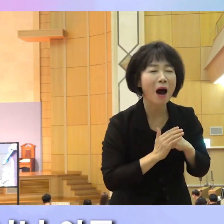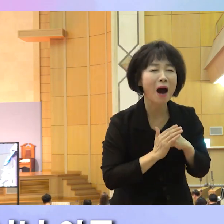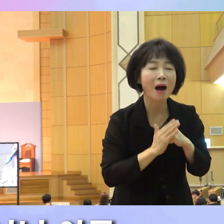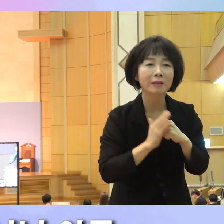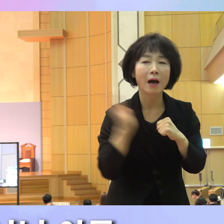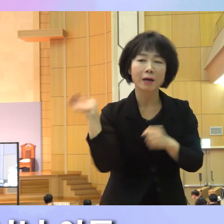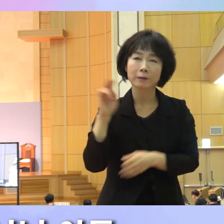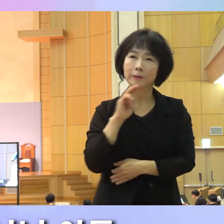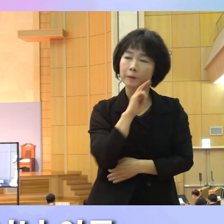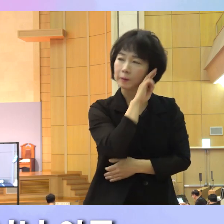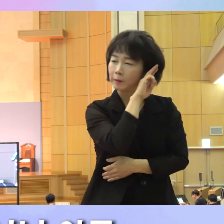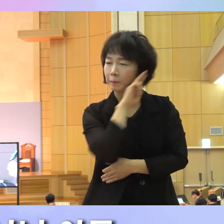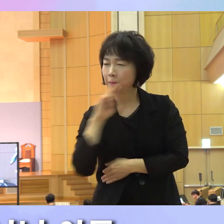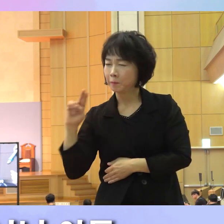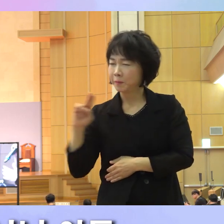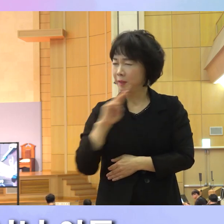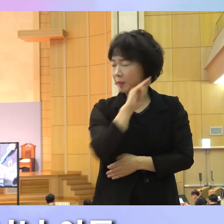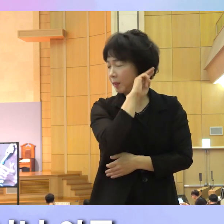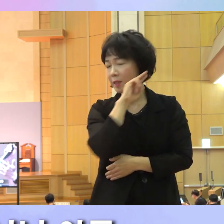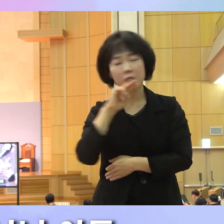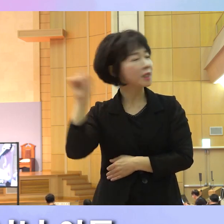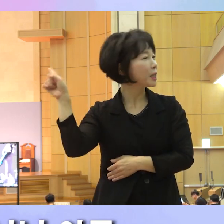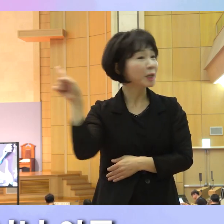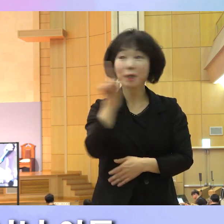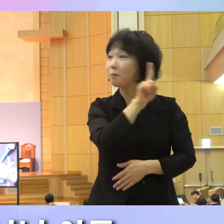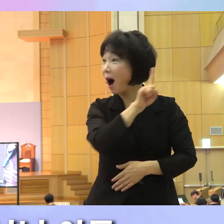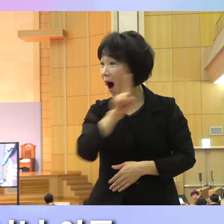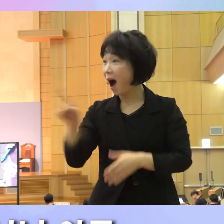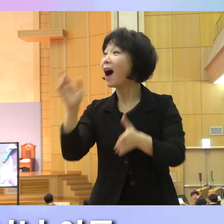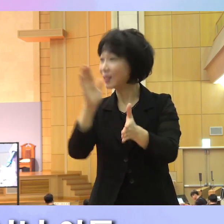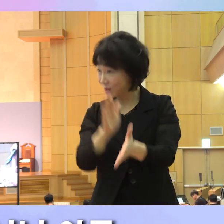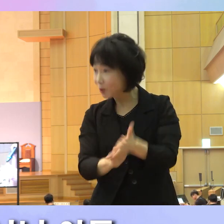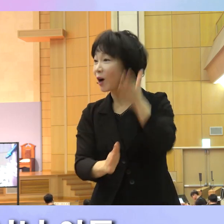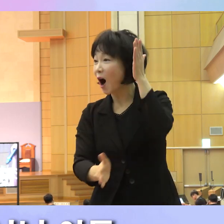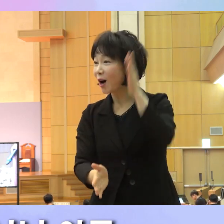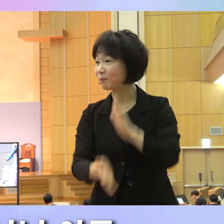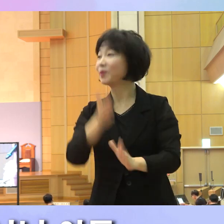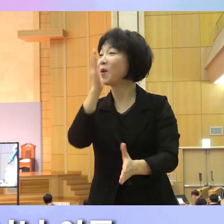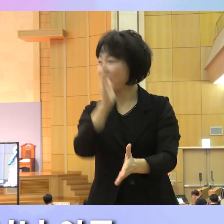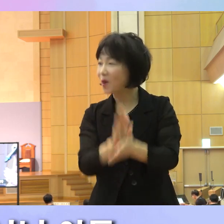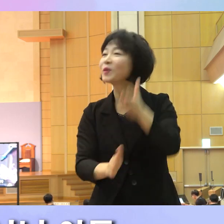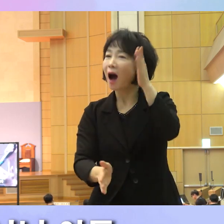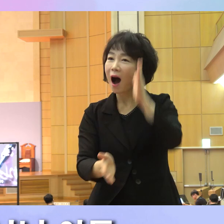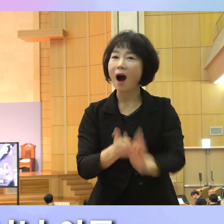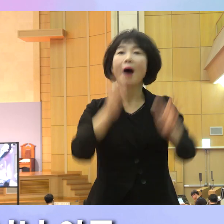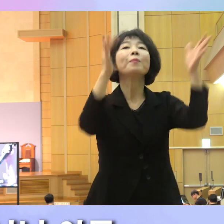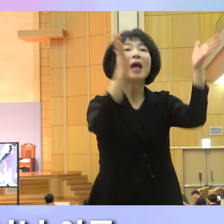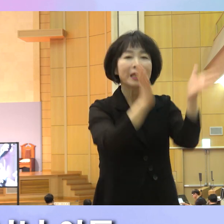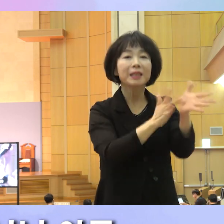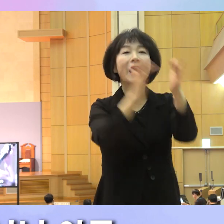허락하심 받았으니 2절 찬양합니다. 구주 예수 의지함이